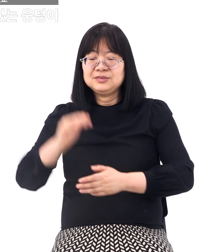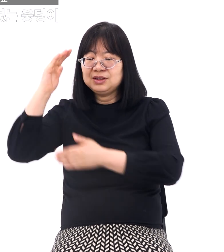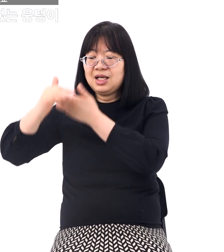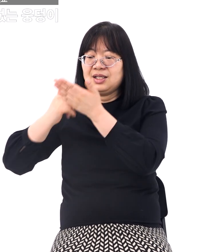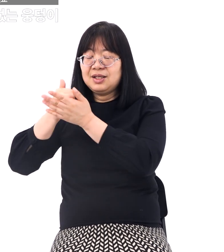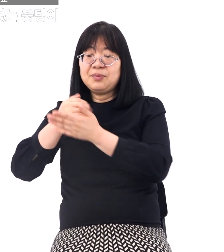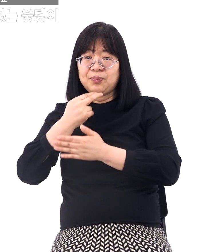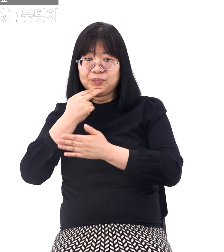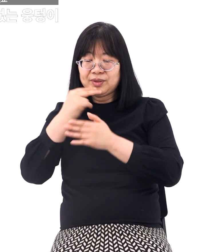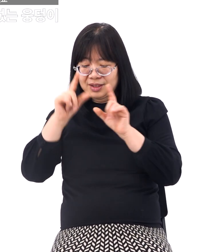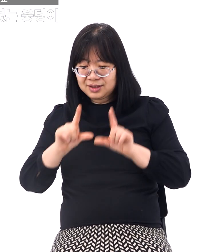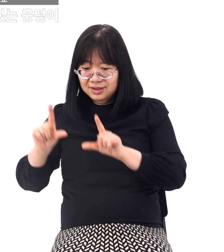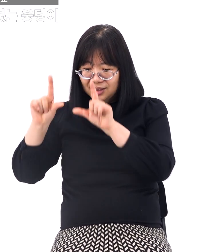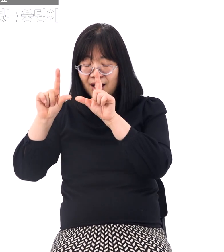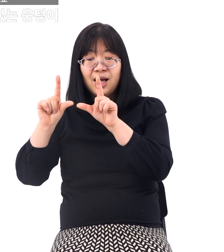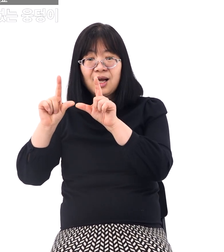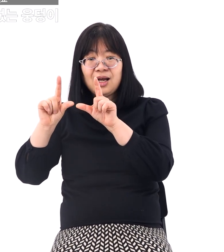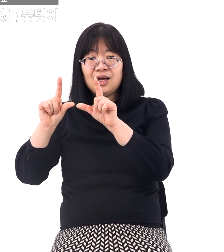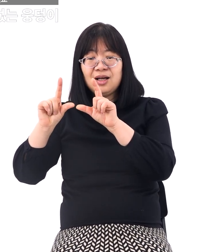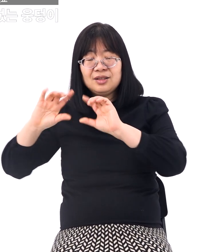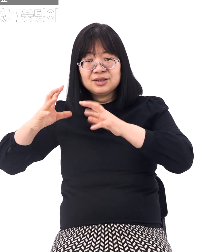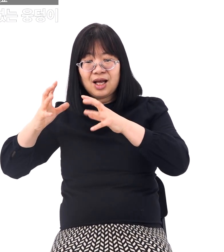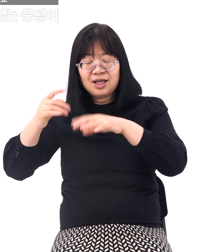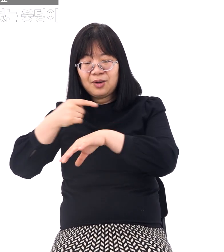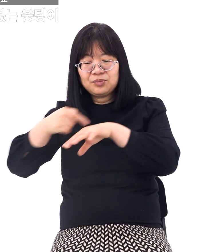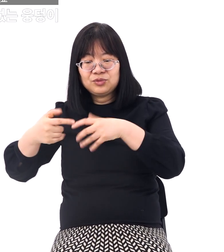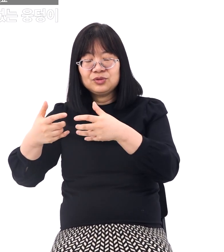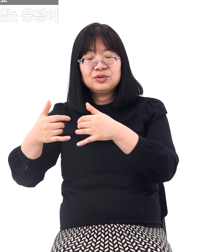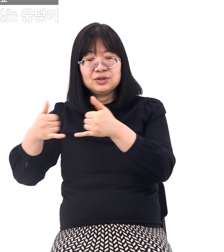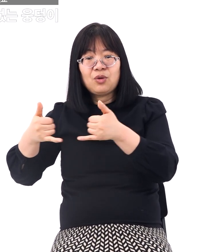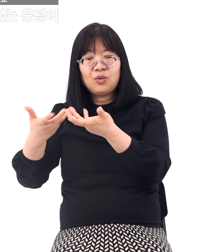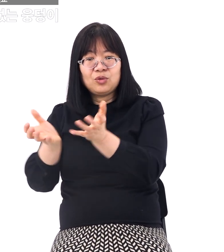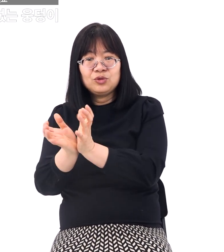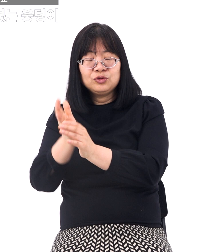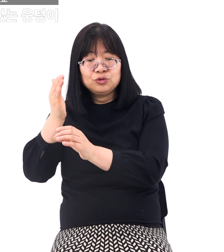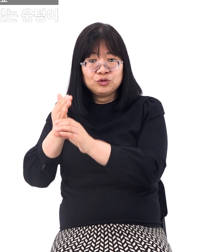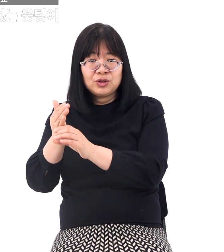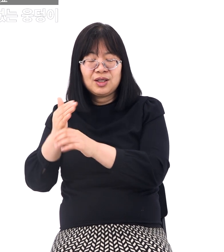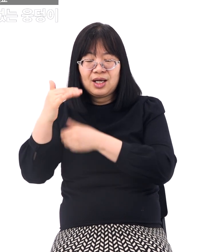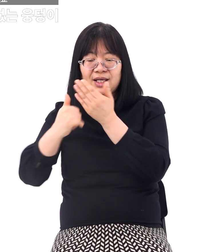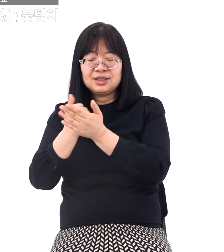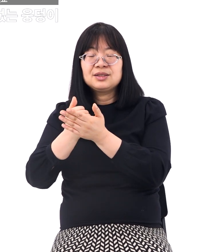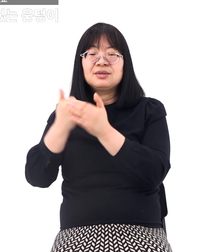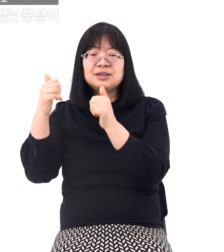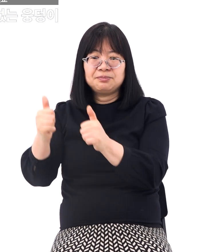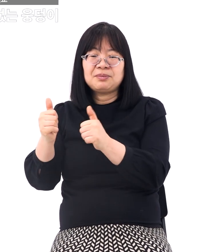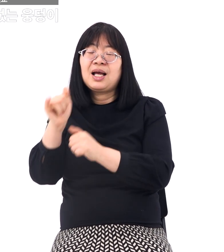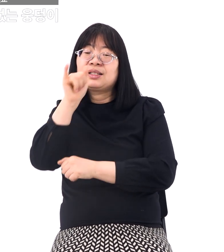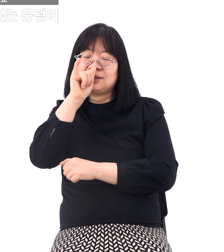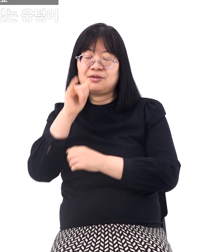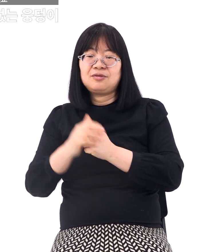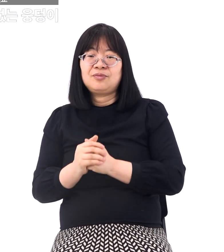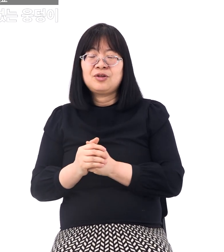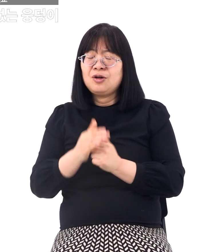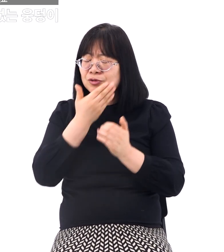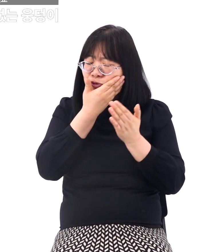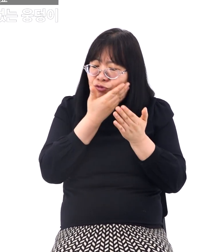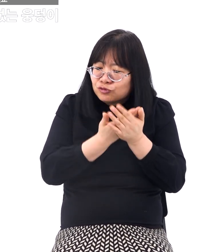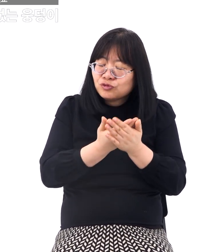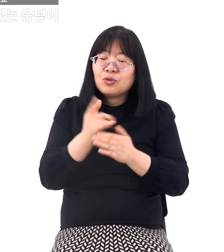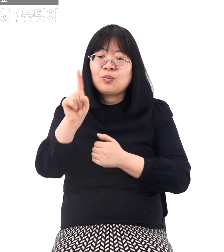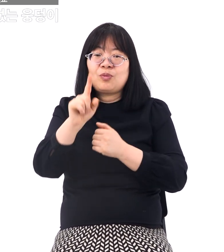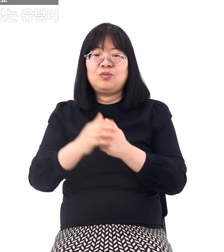하나님 없이 살아가는 나라나 부족 가운데 하나님의 심판이 임하겠지만 중요한